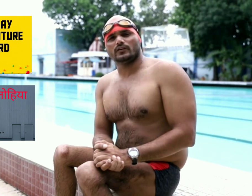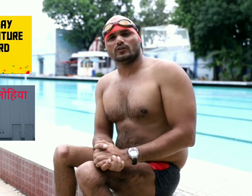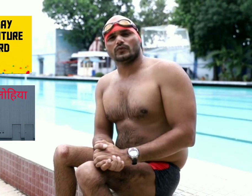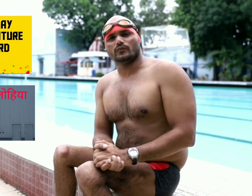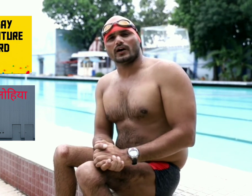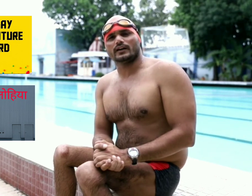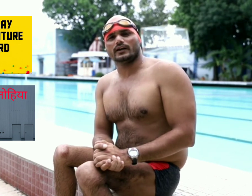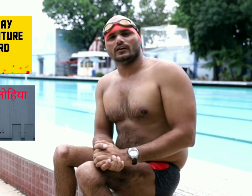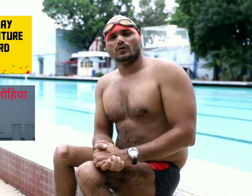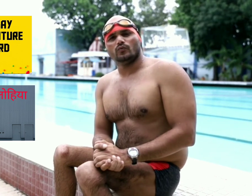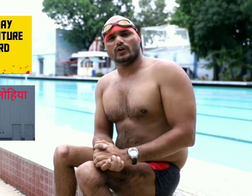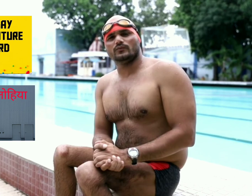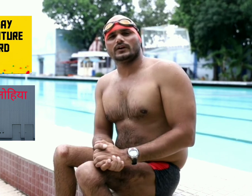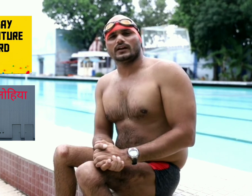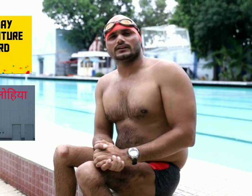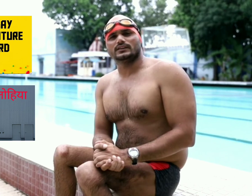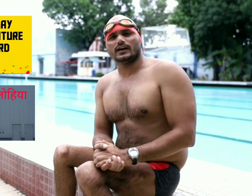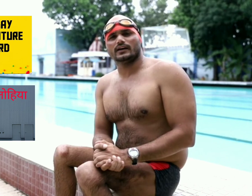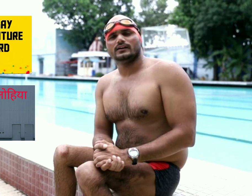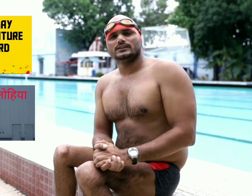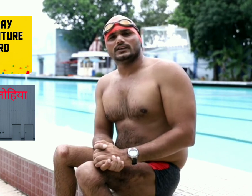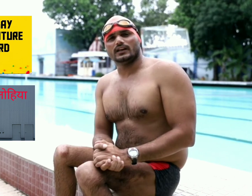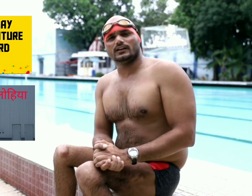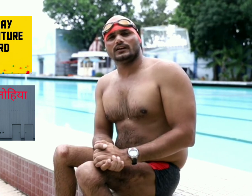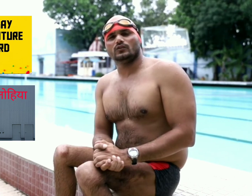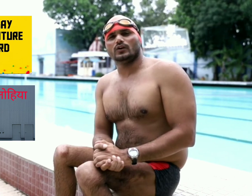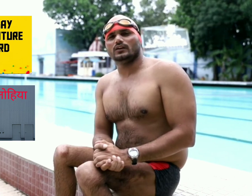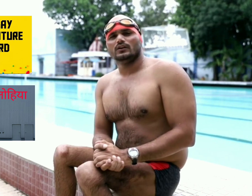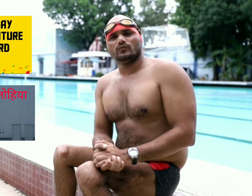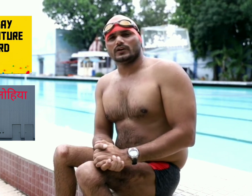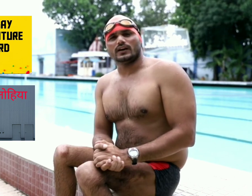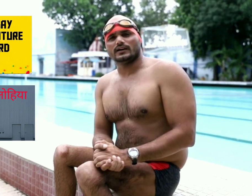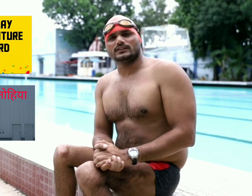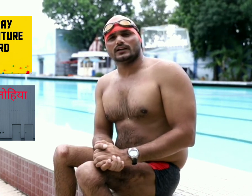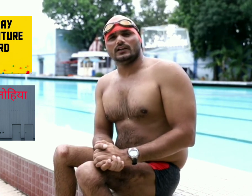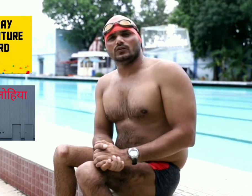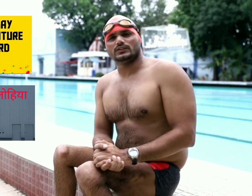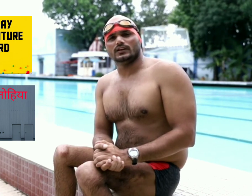और व्यवहार है वही विकलांगता है, शरीर की कोई विकलांगता नहीं होती।